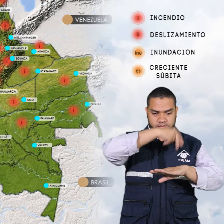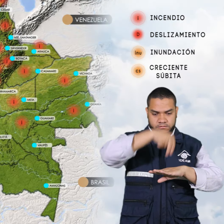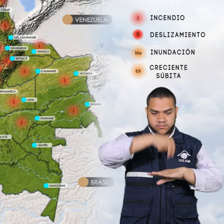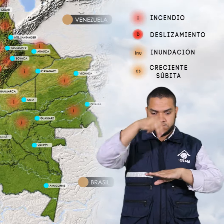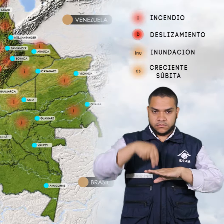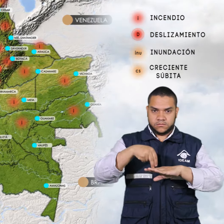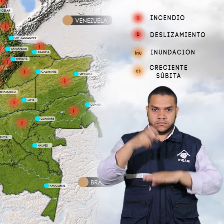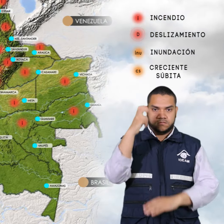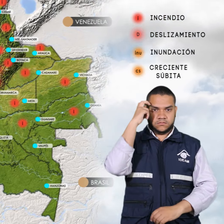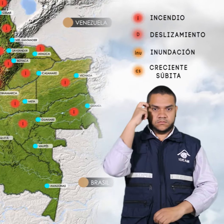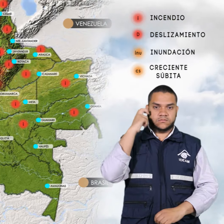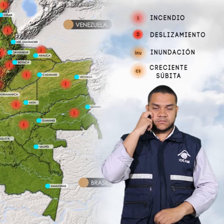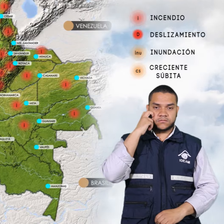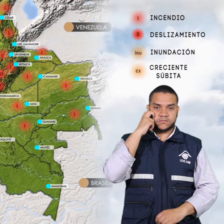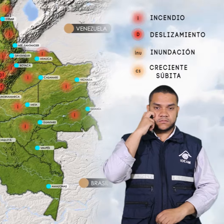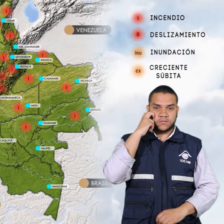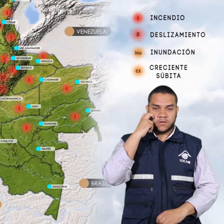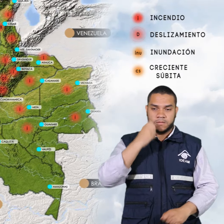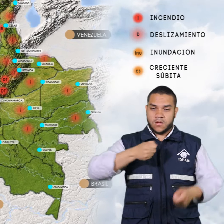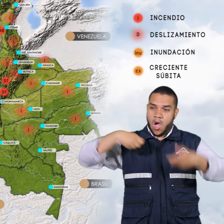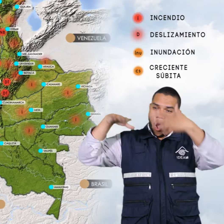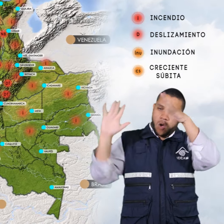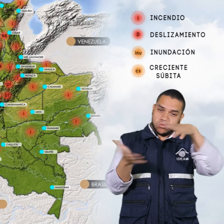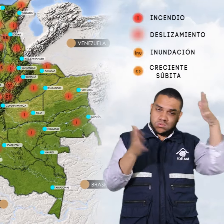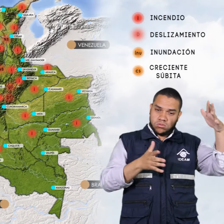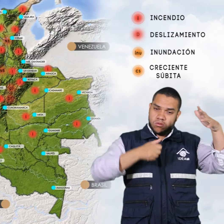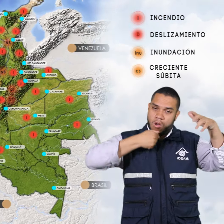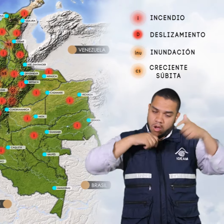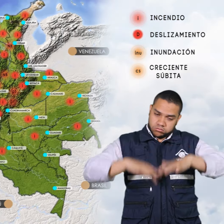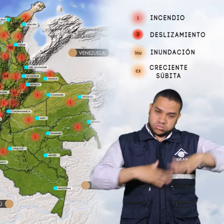y chocó por viento y oleaje en el mar caribe